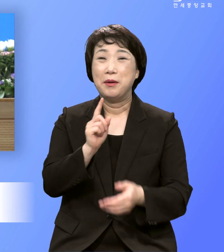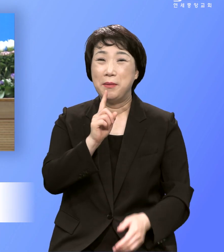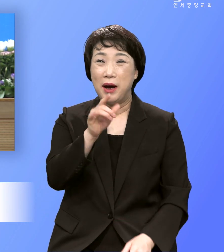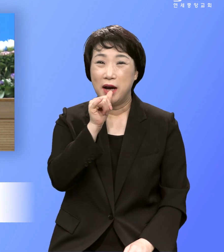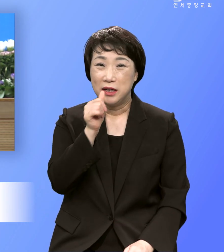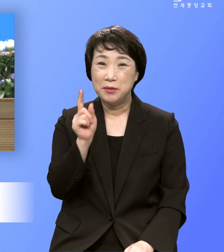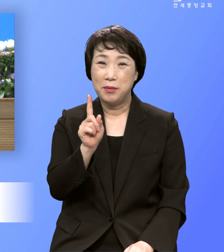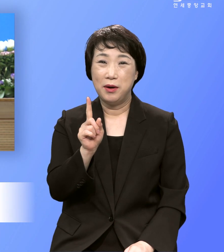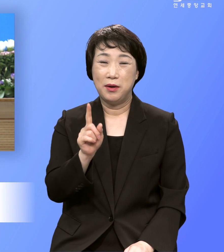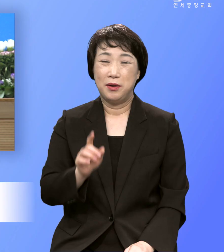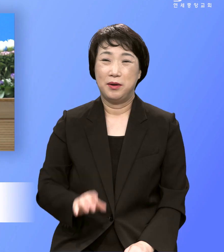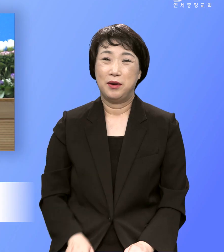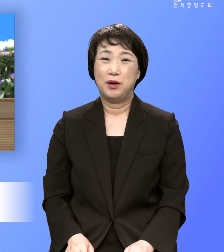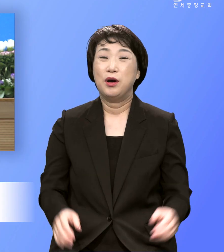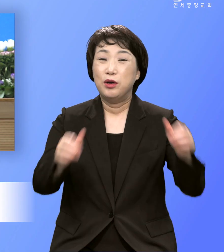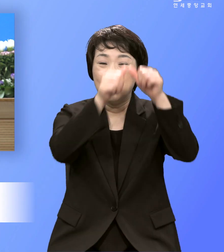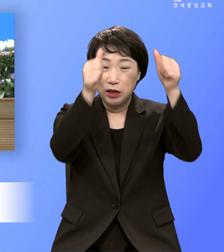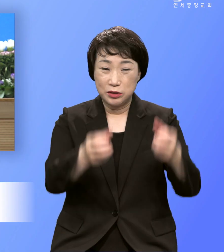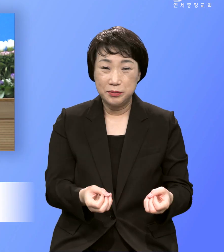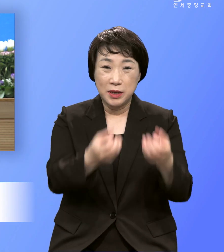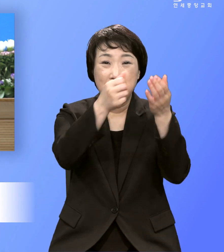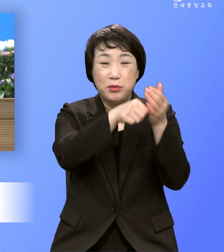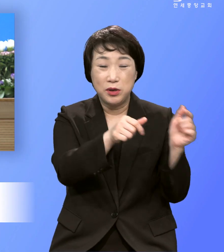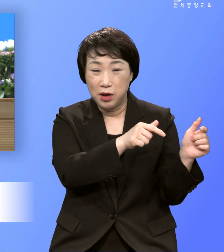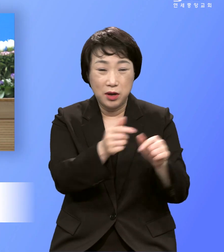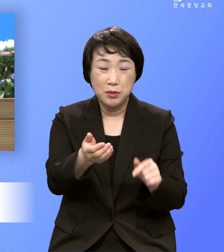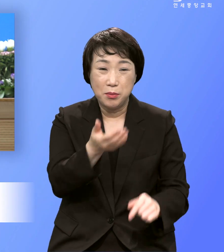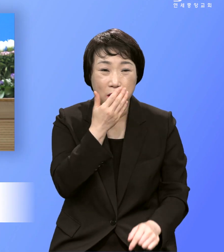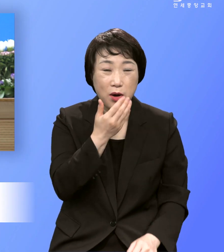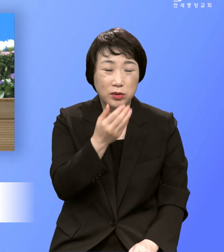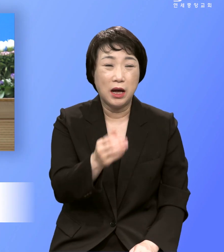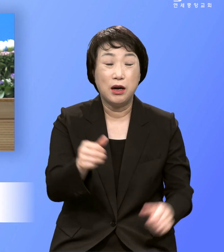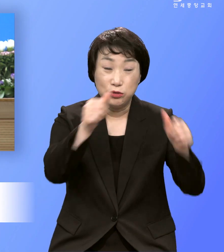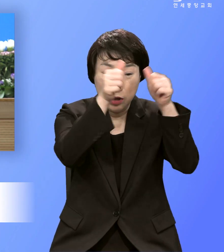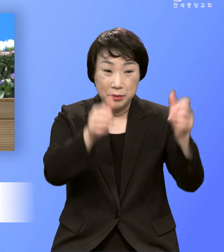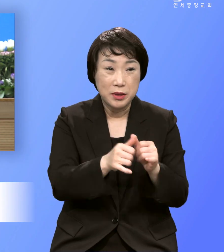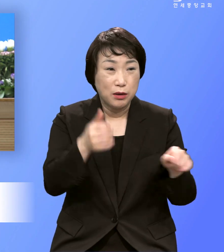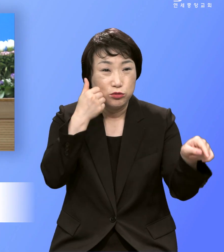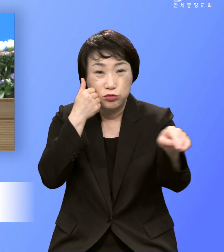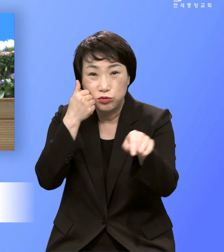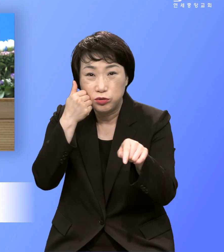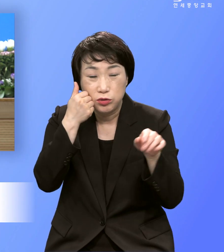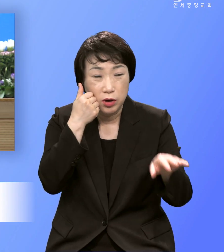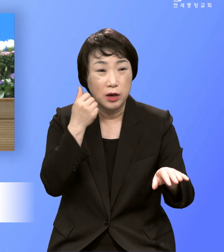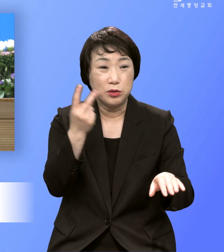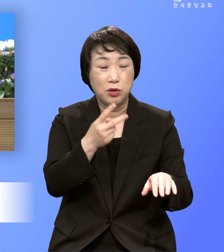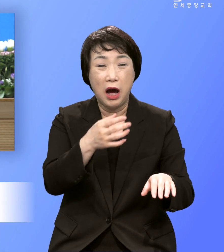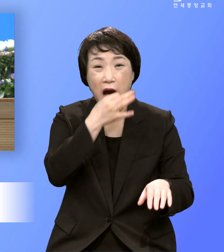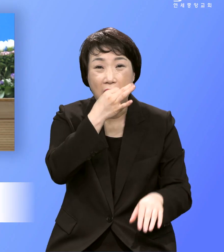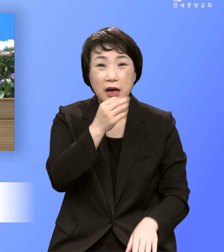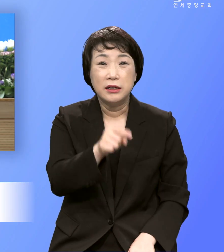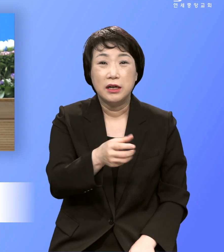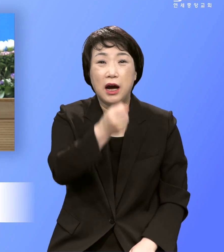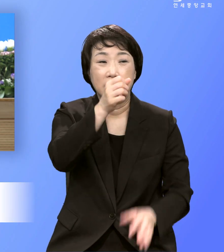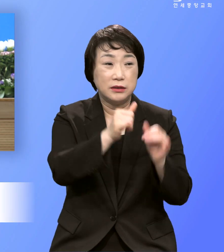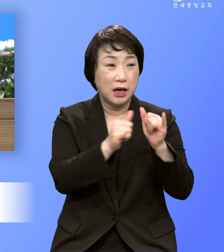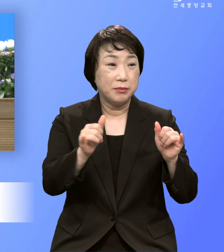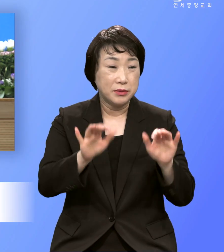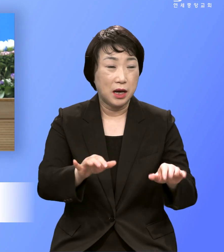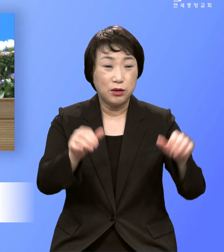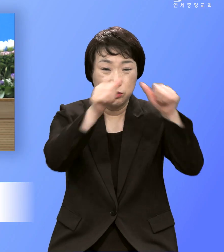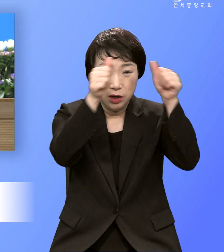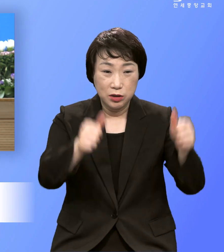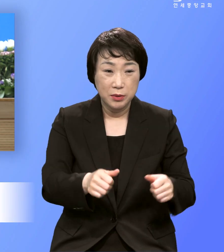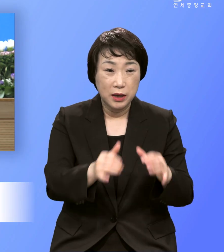했느냐. 우상의 재물을 먹거나 우상 숭배하는 자, 그리고 탐심을 가진 자,